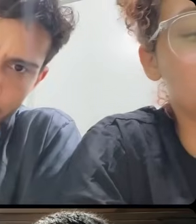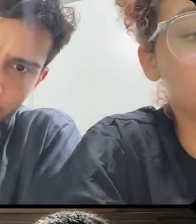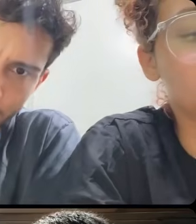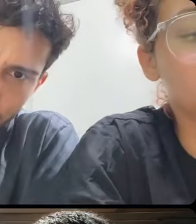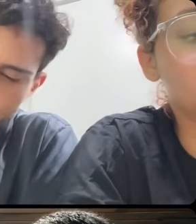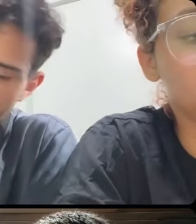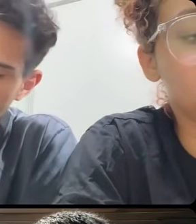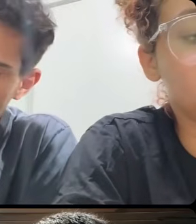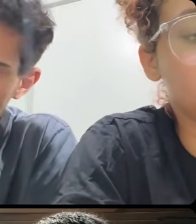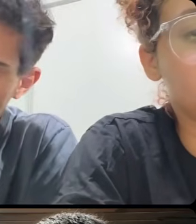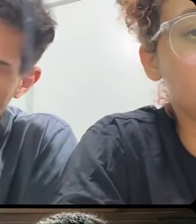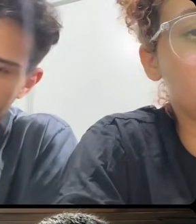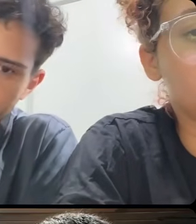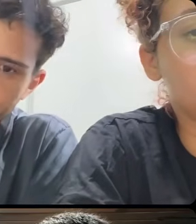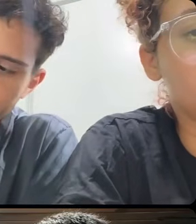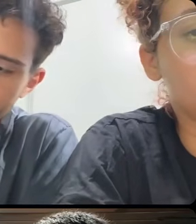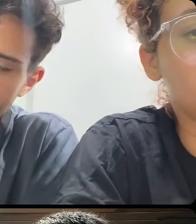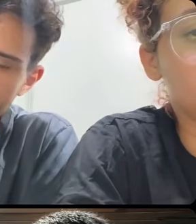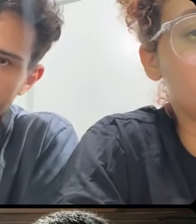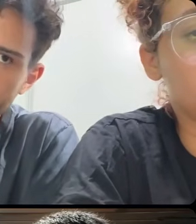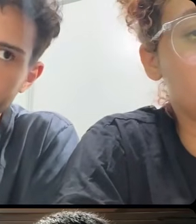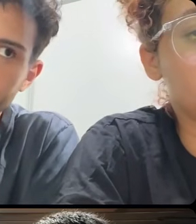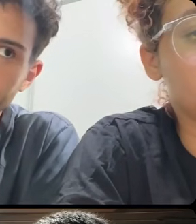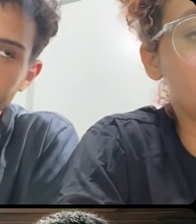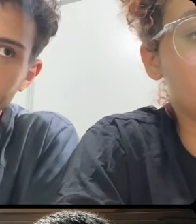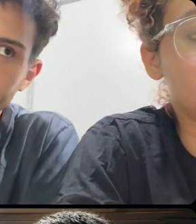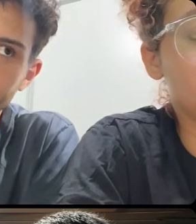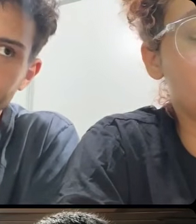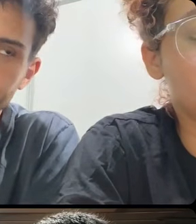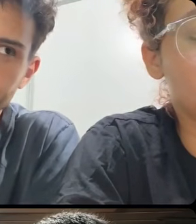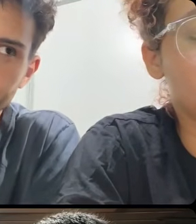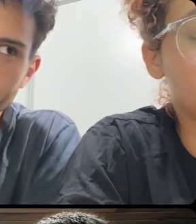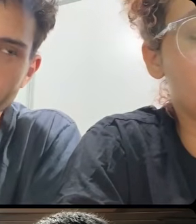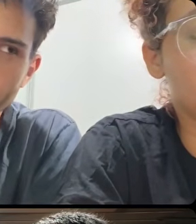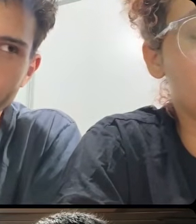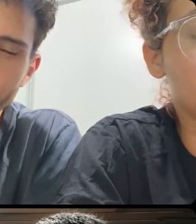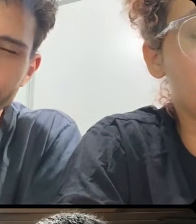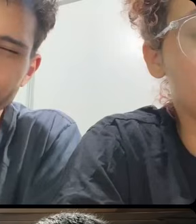várias aulas, né, diferentes e tudo mais. E uma delas